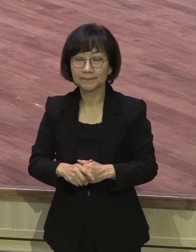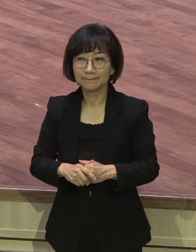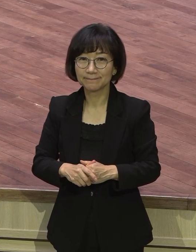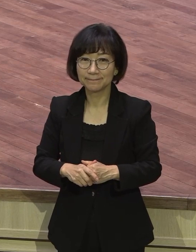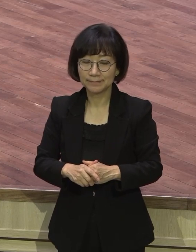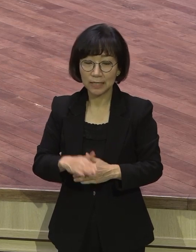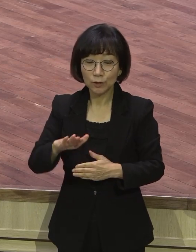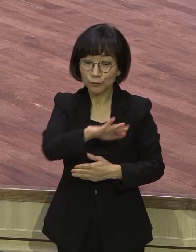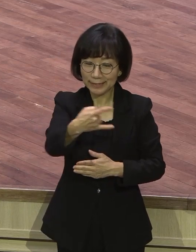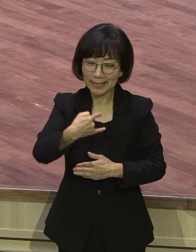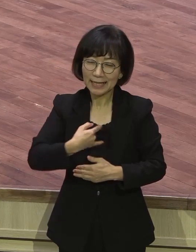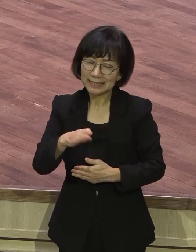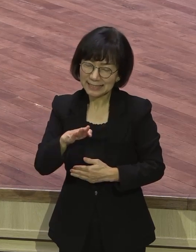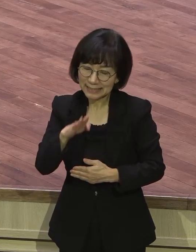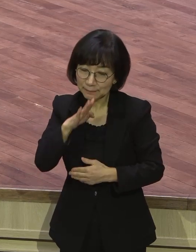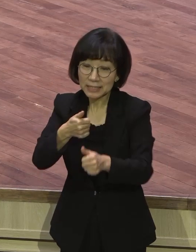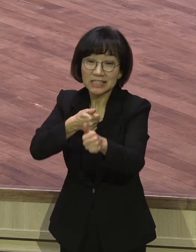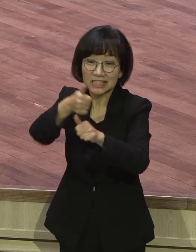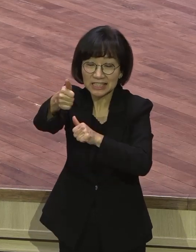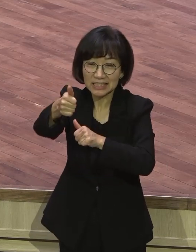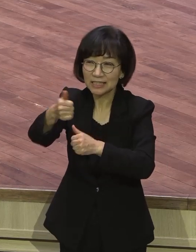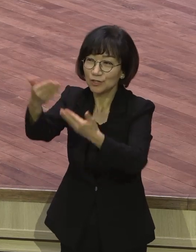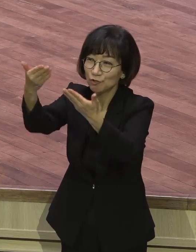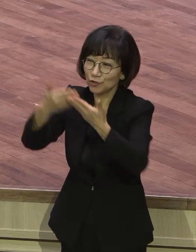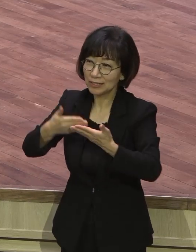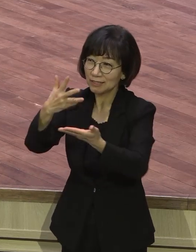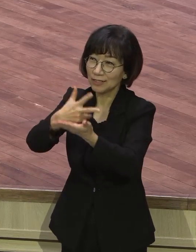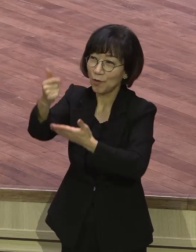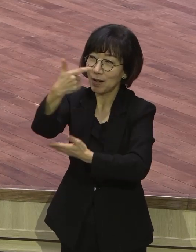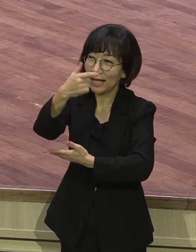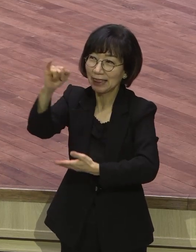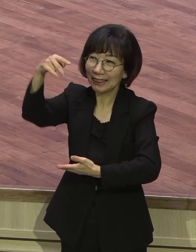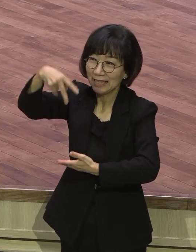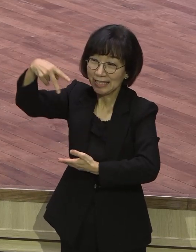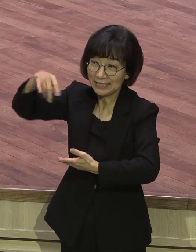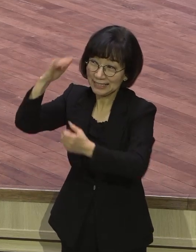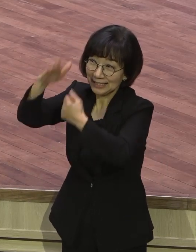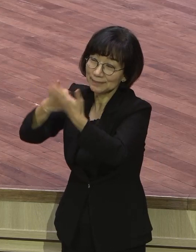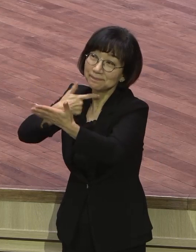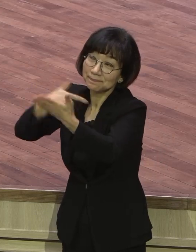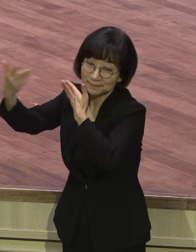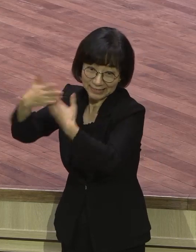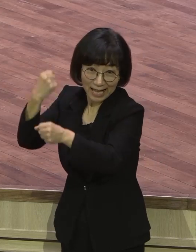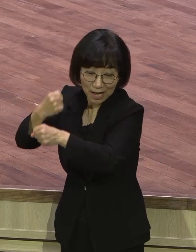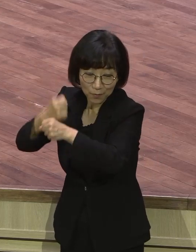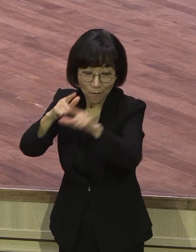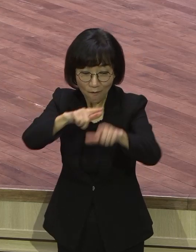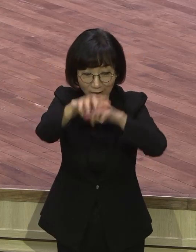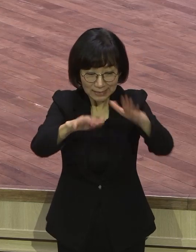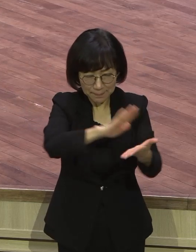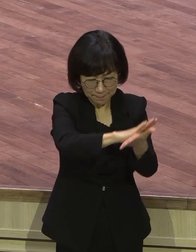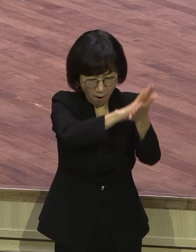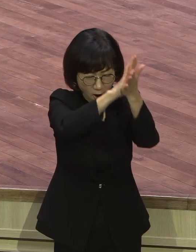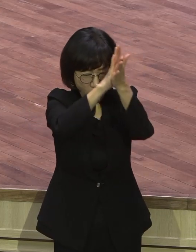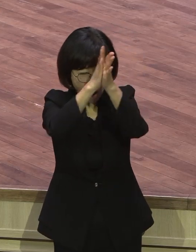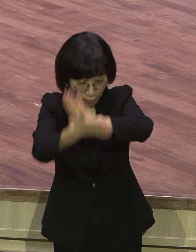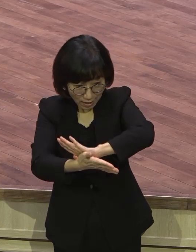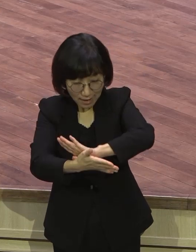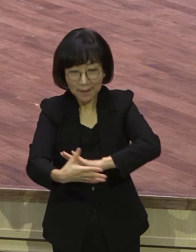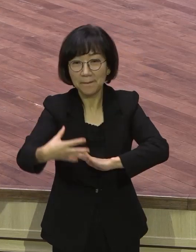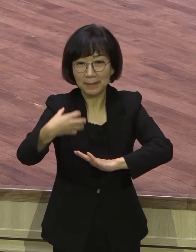주시는 우리 요한 미시 하나님을 체험하고 현장을 변화시켜 나가는 기도의 성부사들